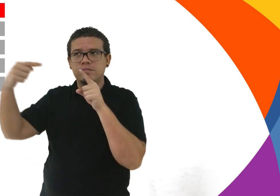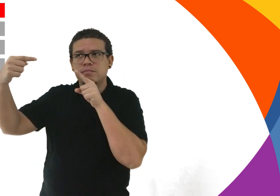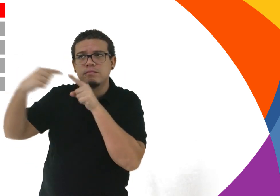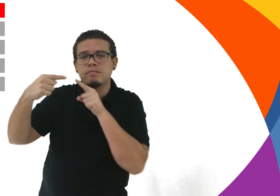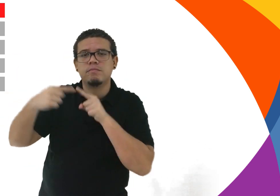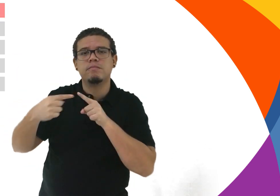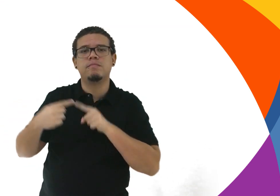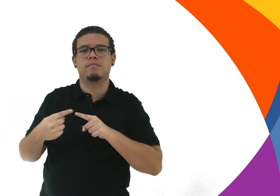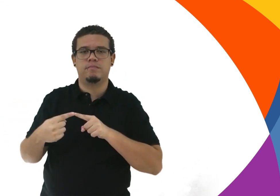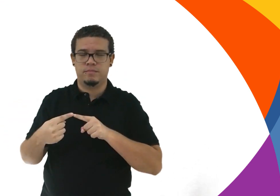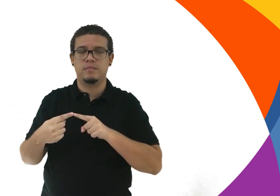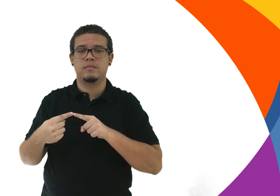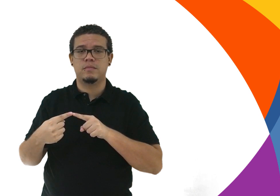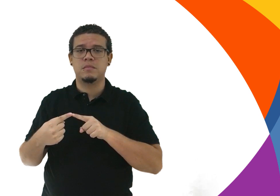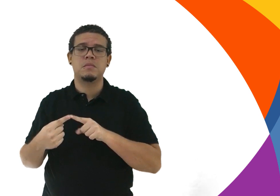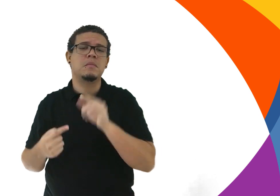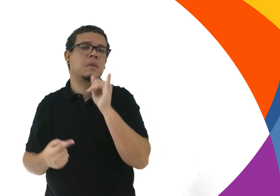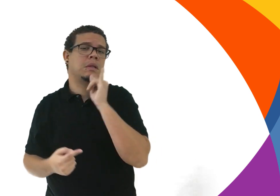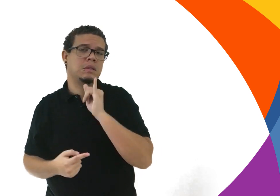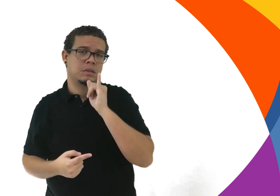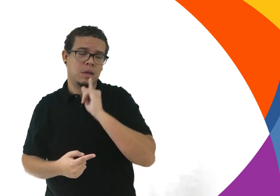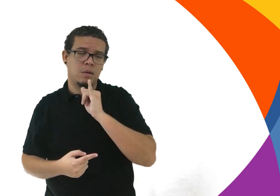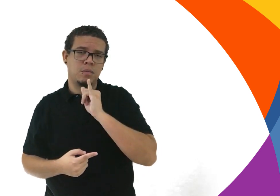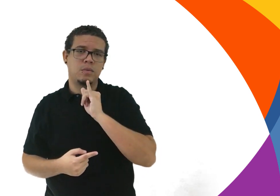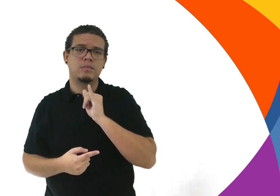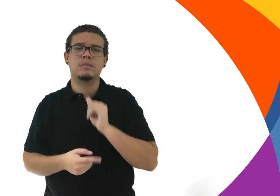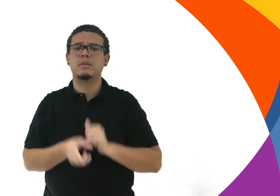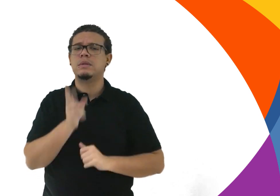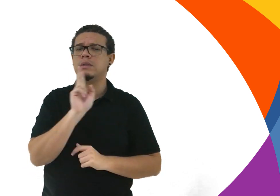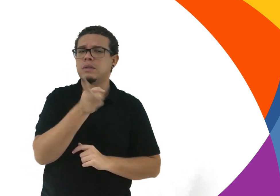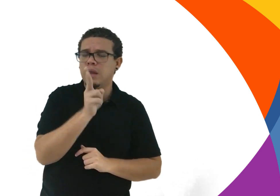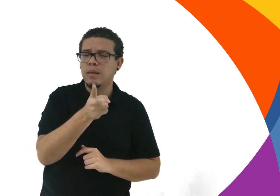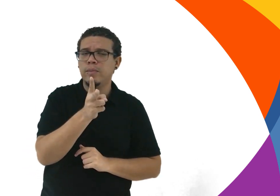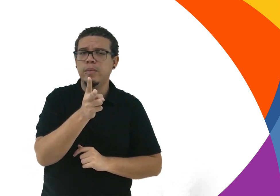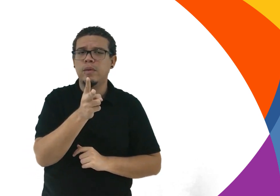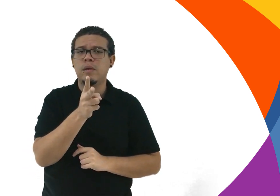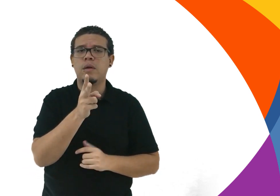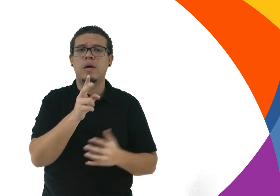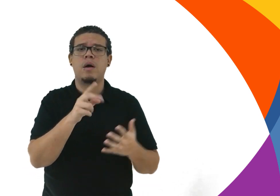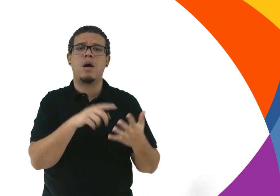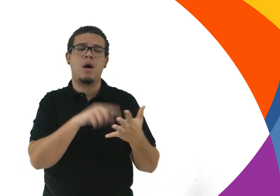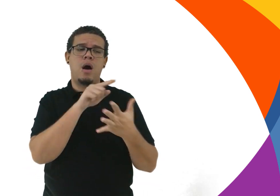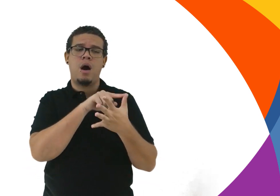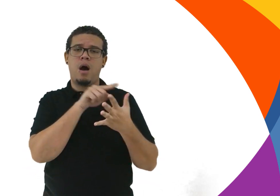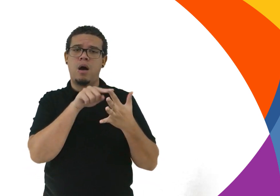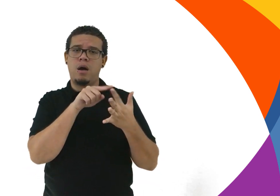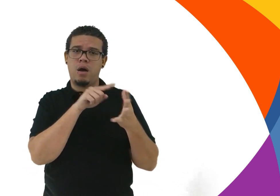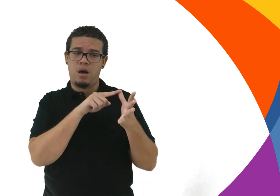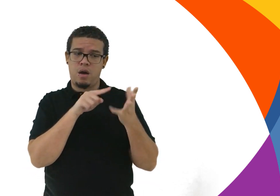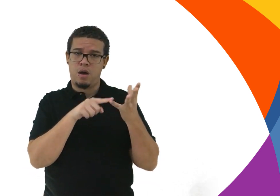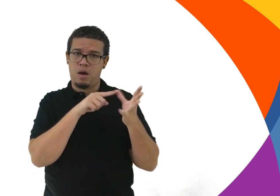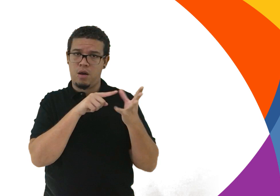país. Por exemplo, sempre quando eu vou escrever, eu utilizo vogais